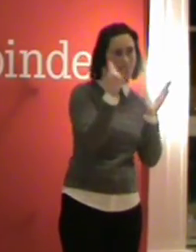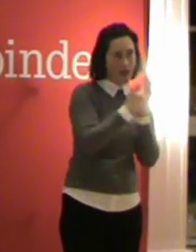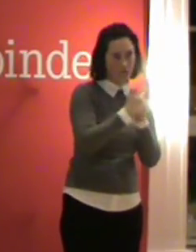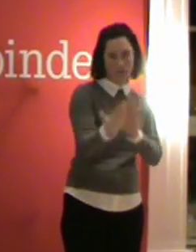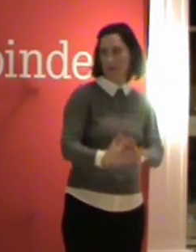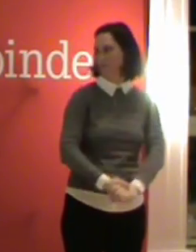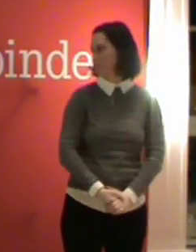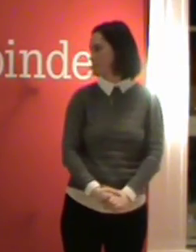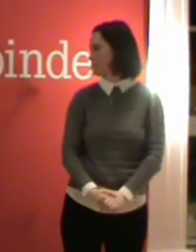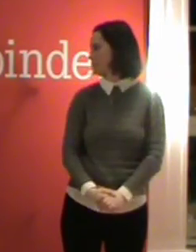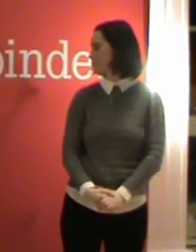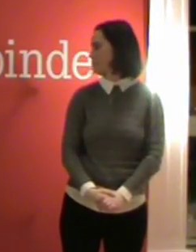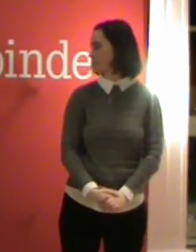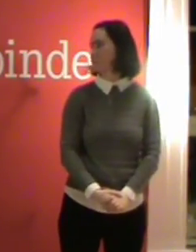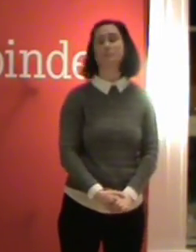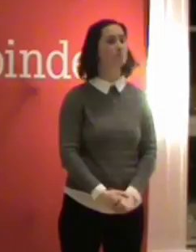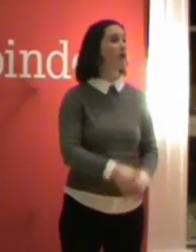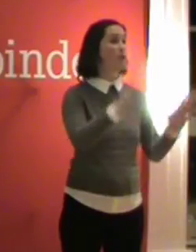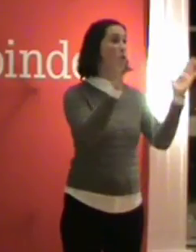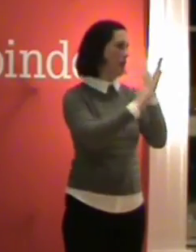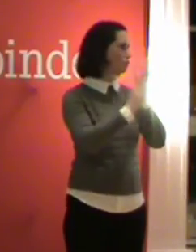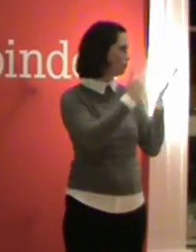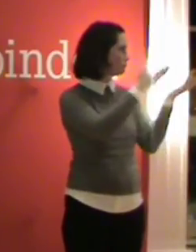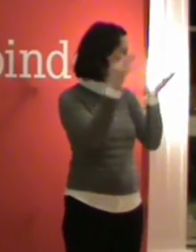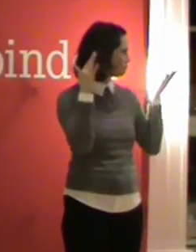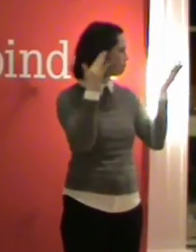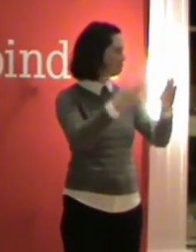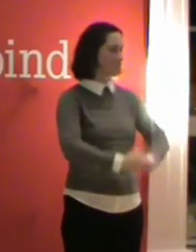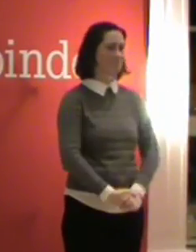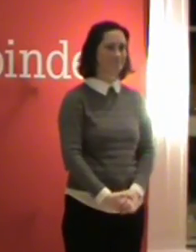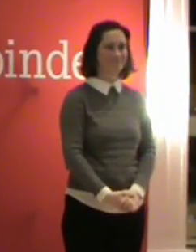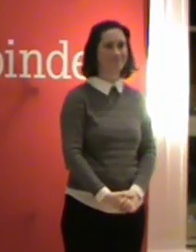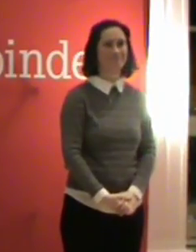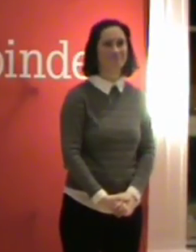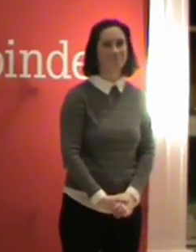bringen. Da kann doch schon die Klatsch werden. Das ist also ein ganz toller.